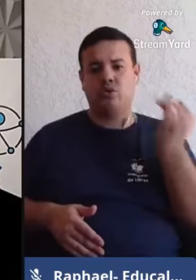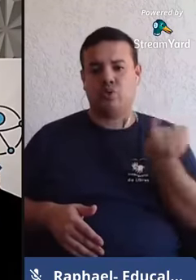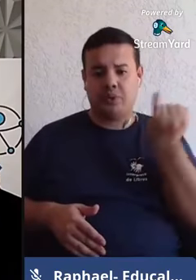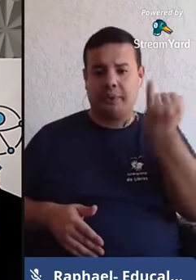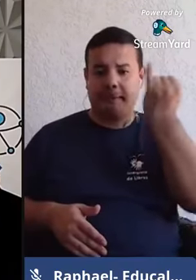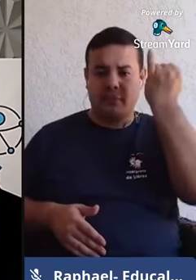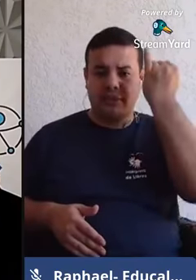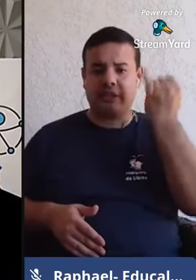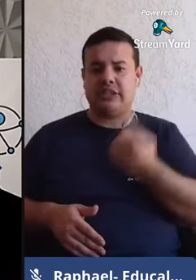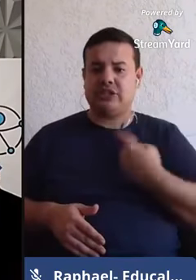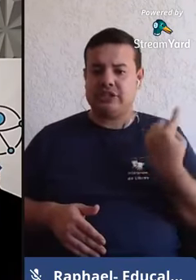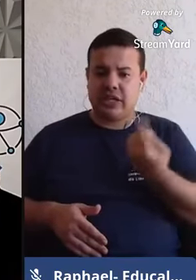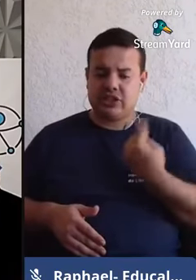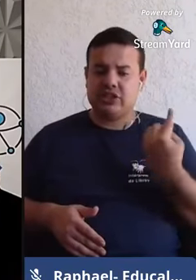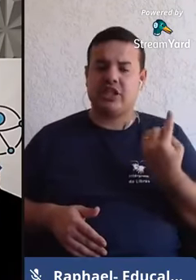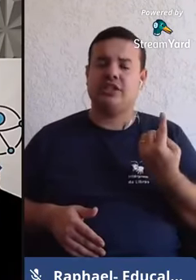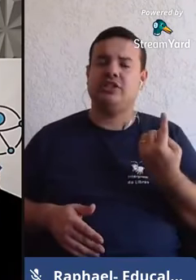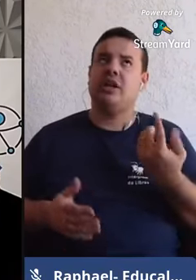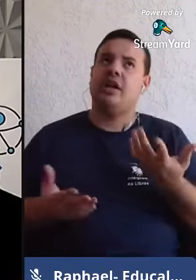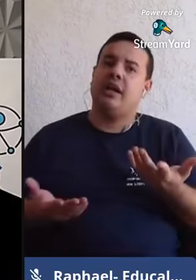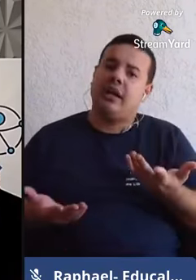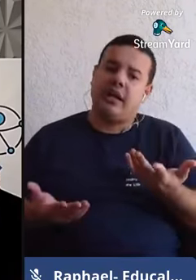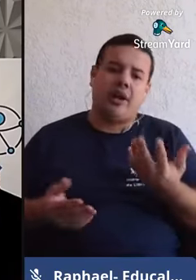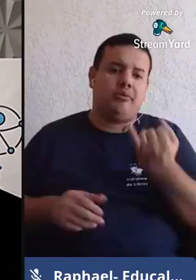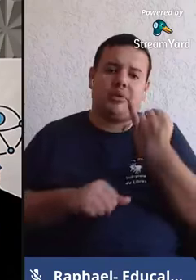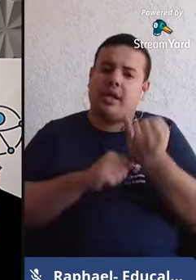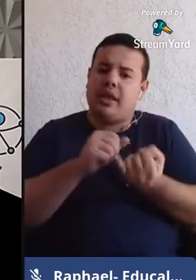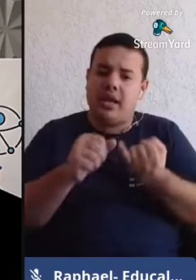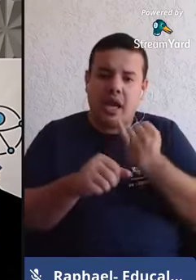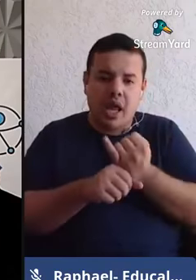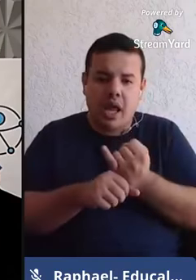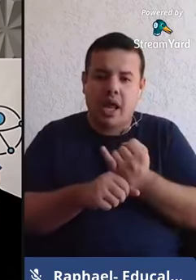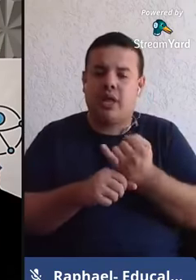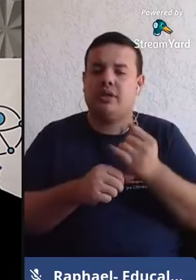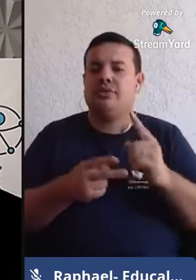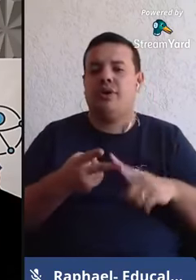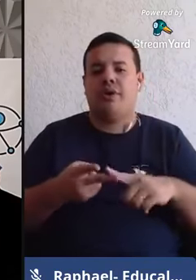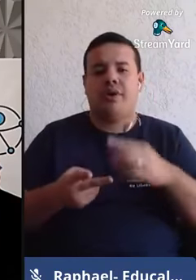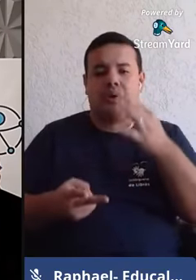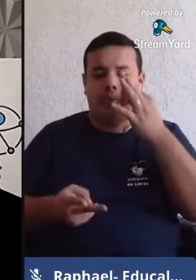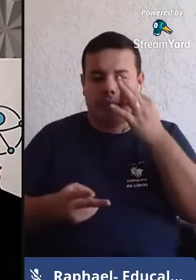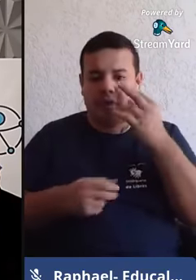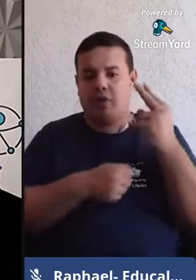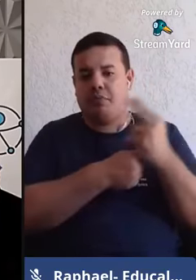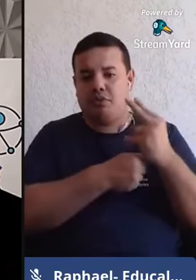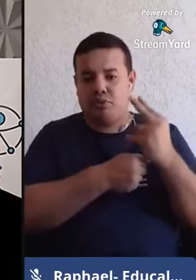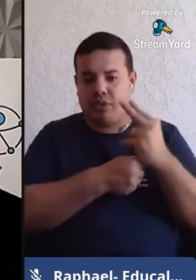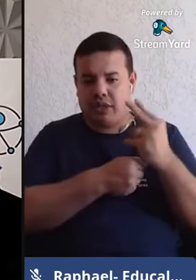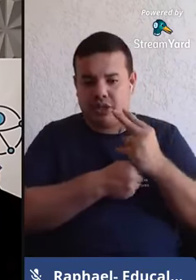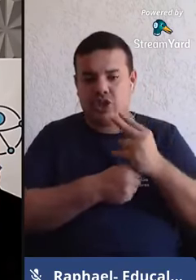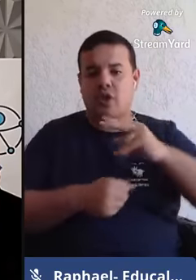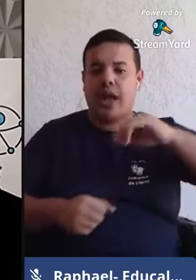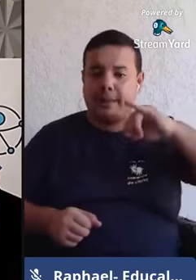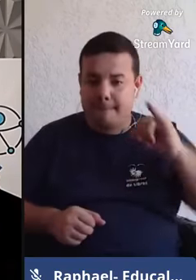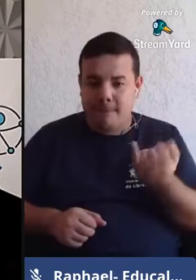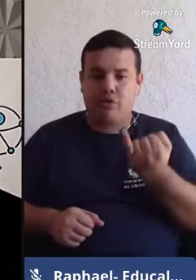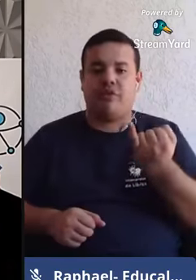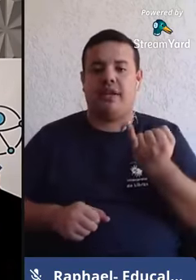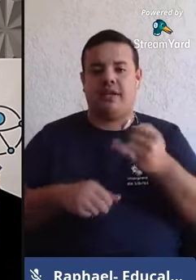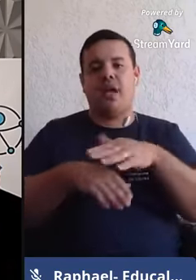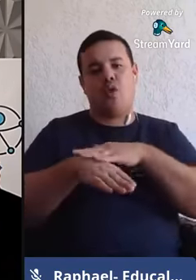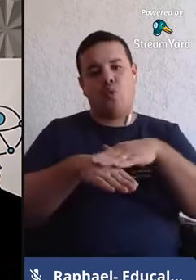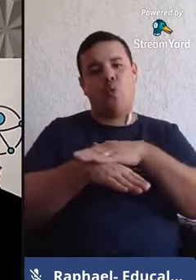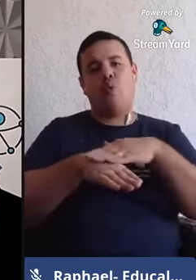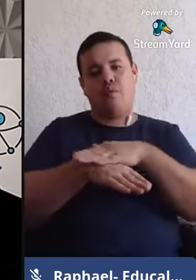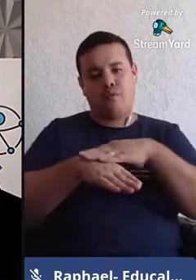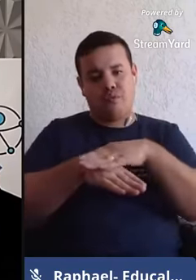sei lá, ou virtualmente ou pessoalmente protegido, aproveitar e bater um papo para ver se a